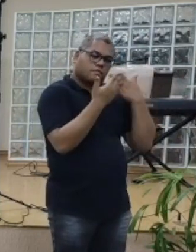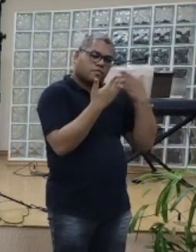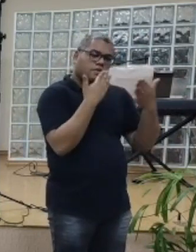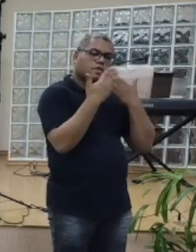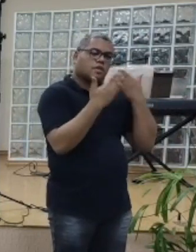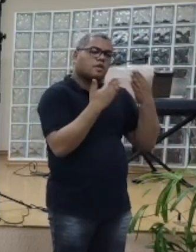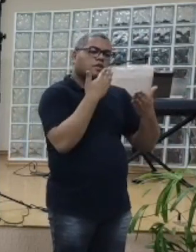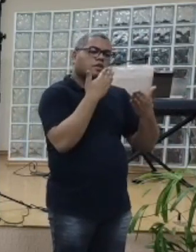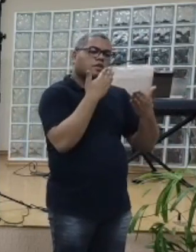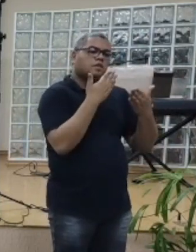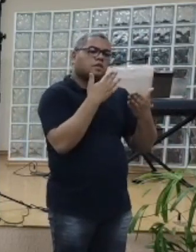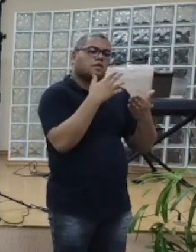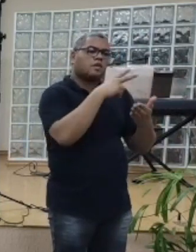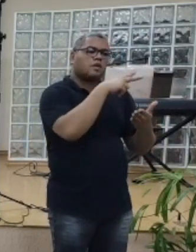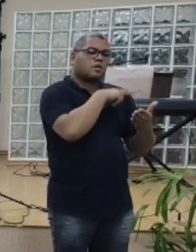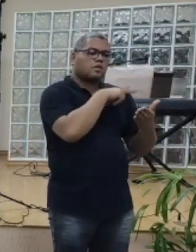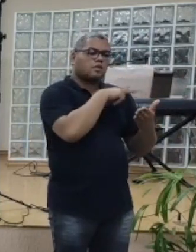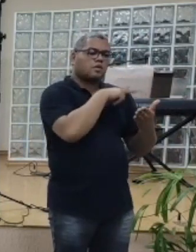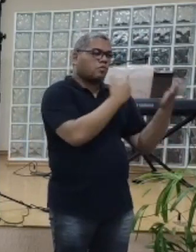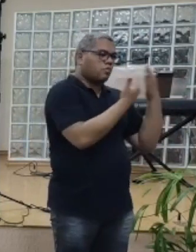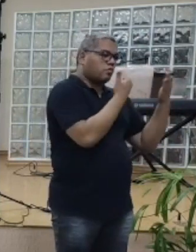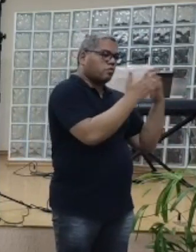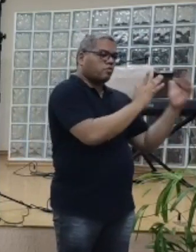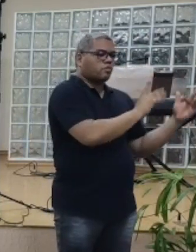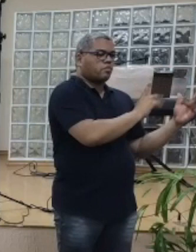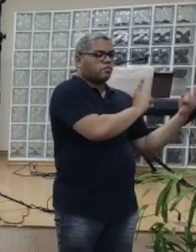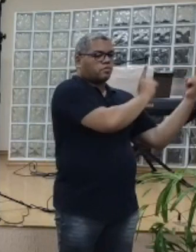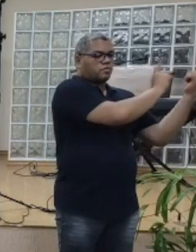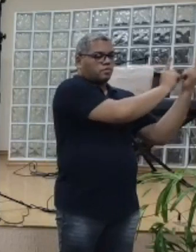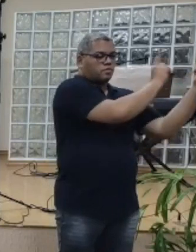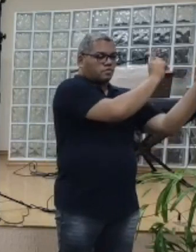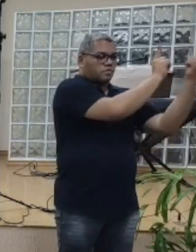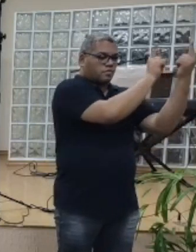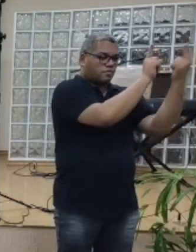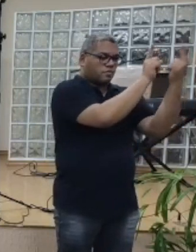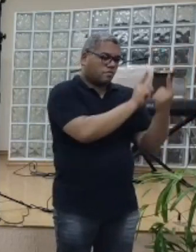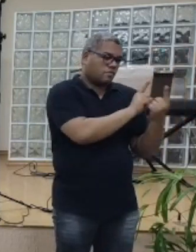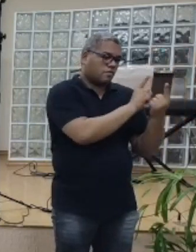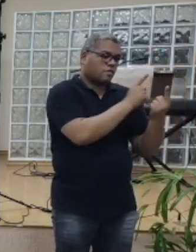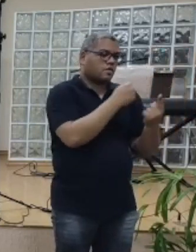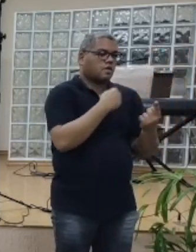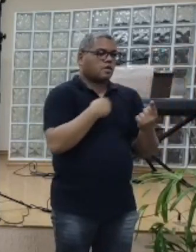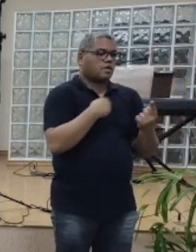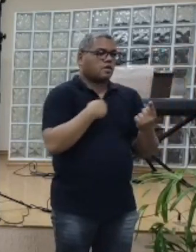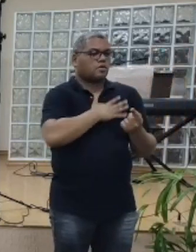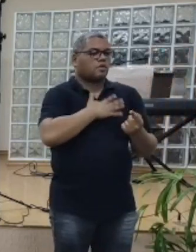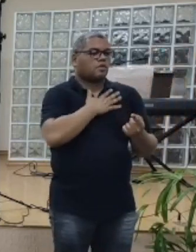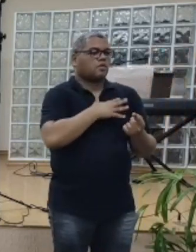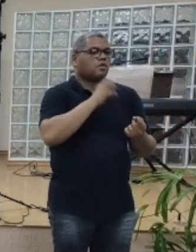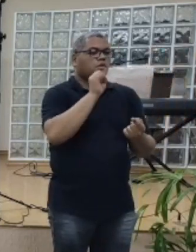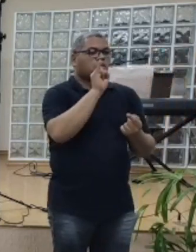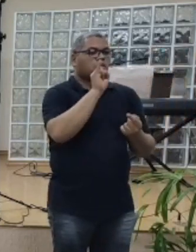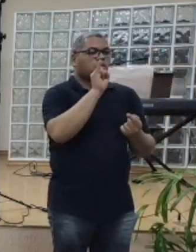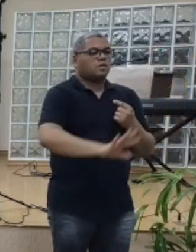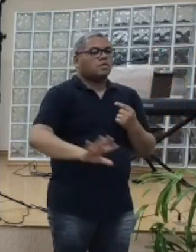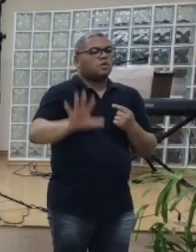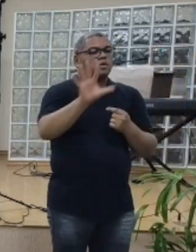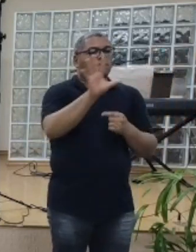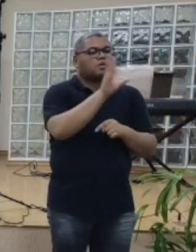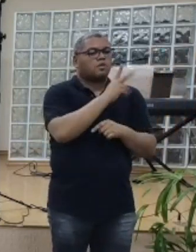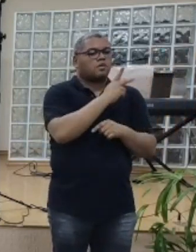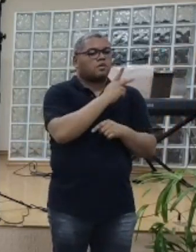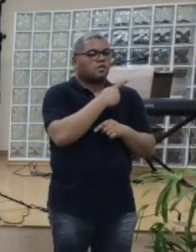tom. Eu gosto de uma ilustração que o reverendo Hernandes coloca em um dos sermões dele,